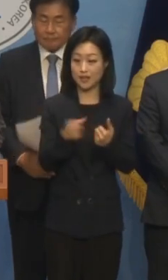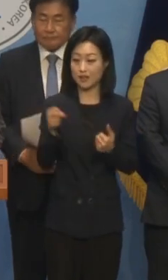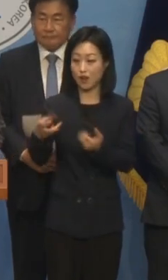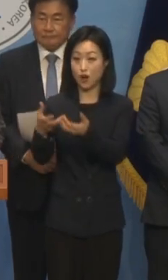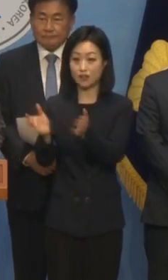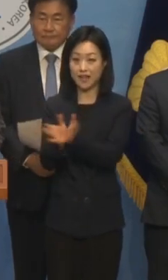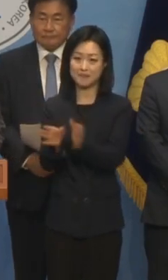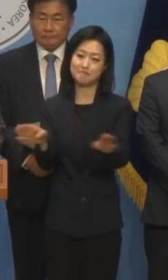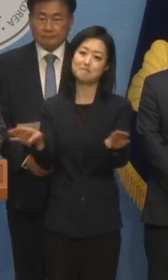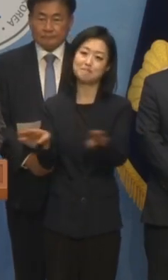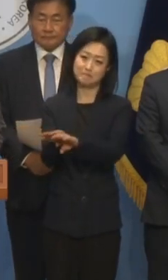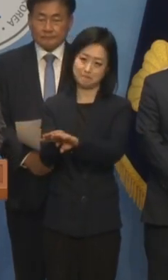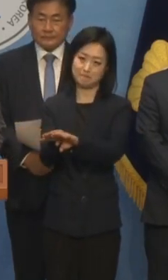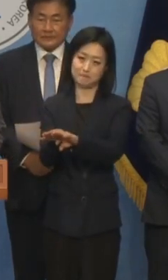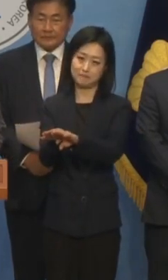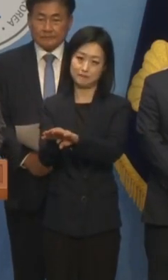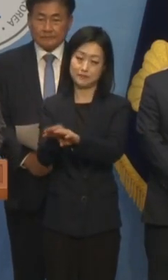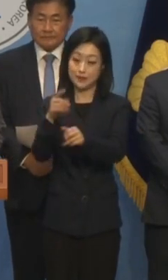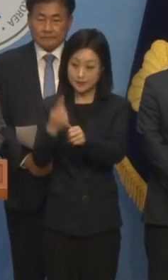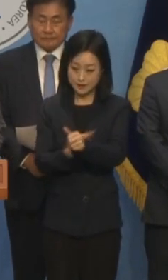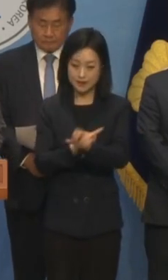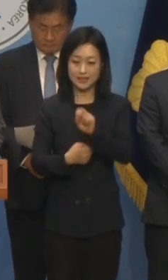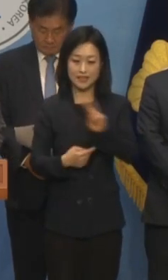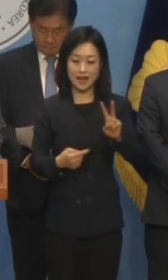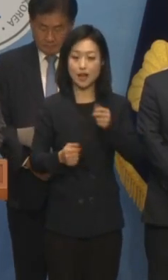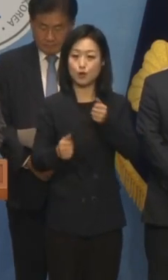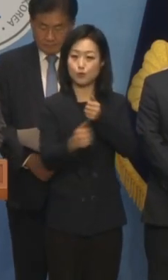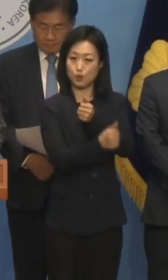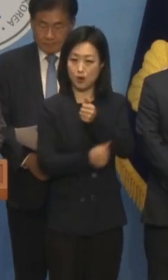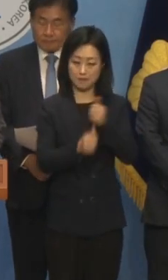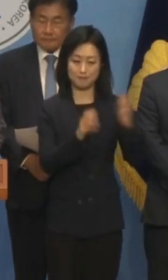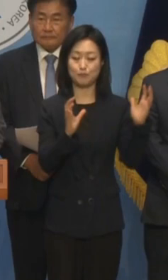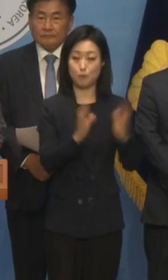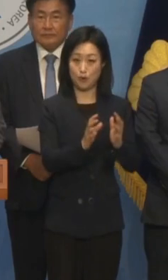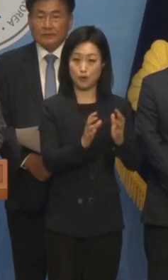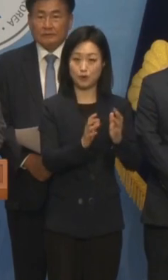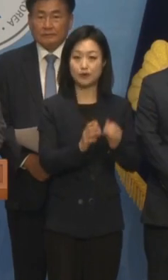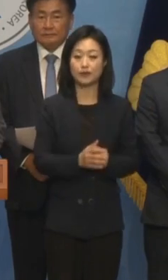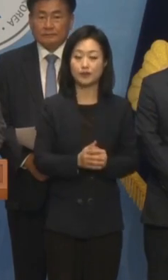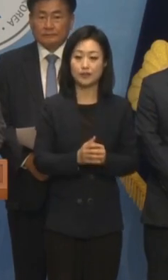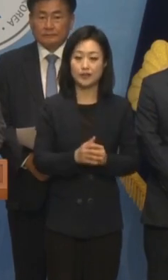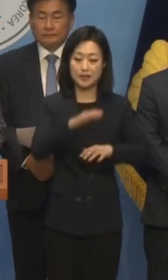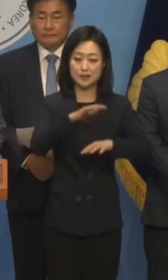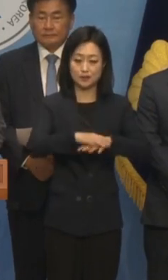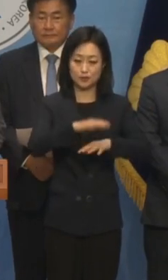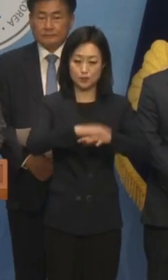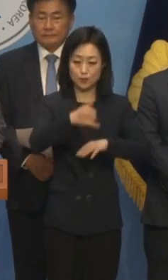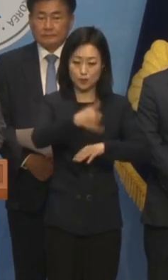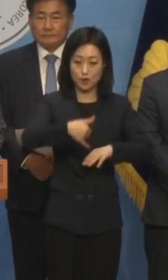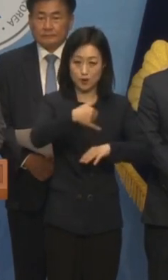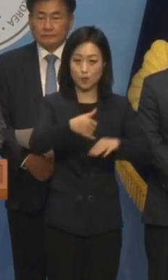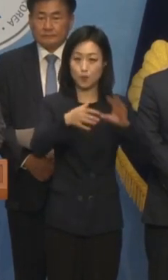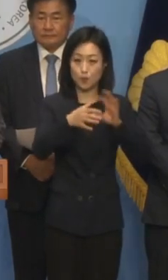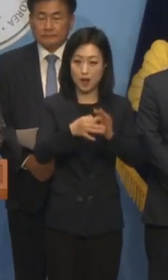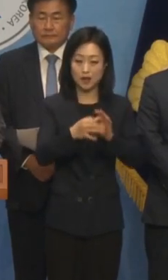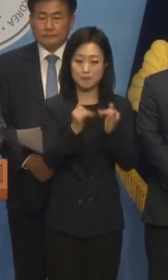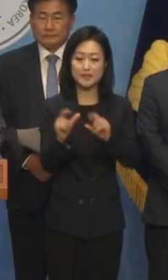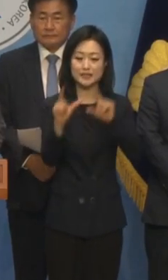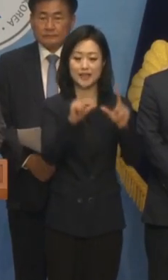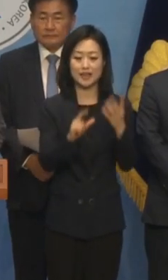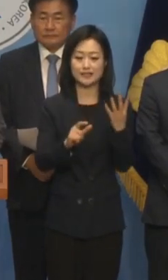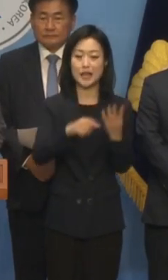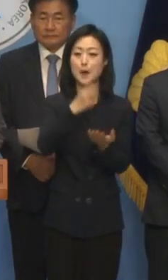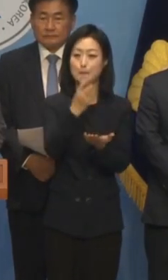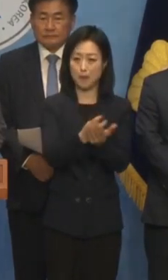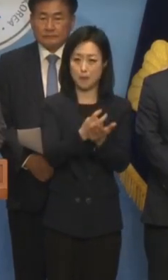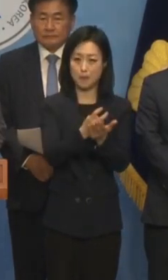위원들이 불참한 가운데 야당 위원들은 농업민생사법에 대한 본회의 부의 요구의권을